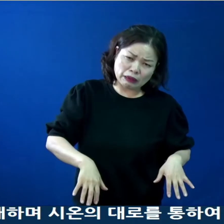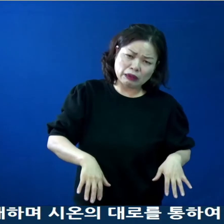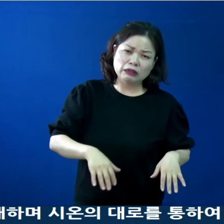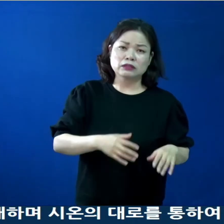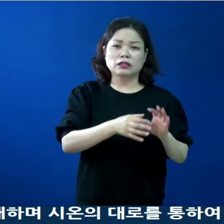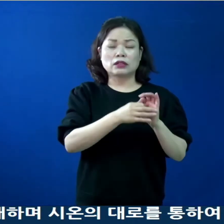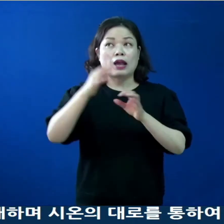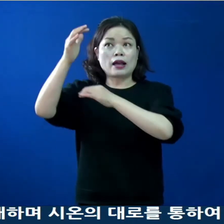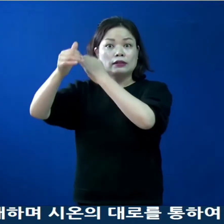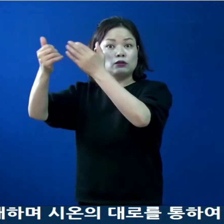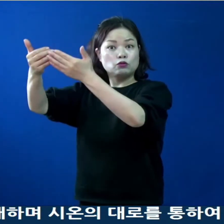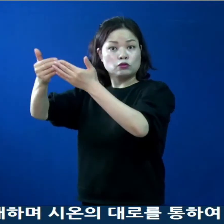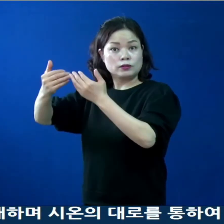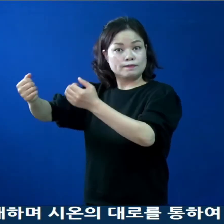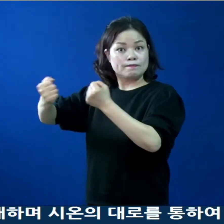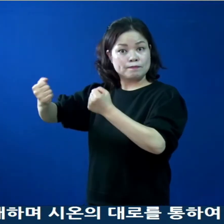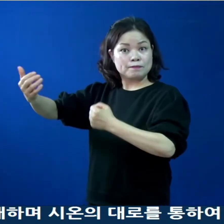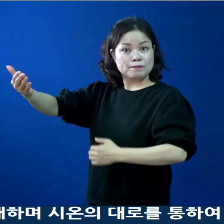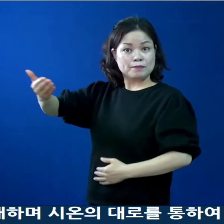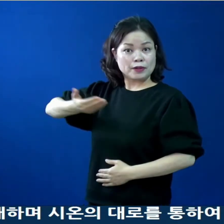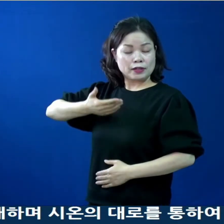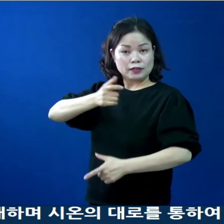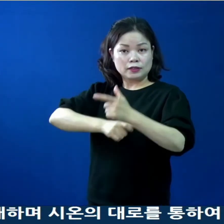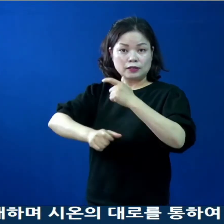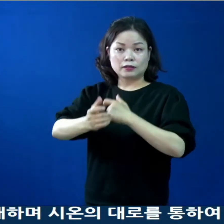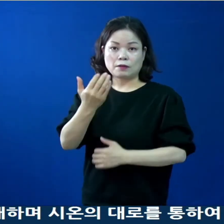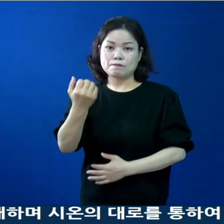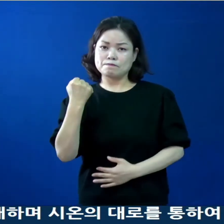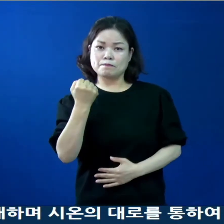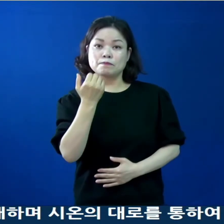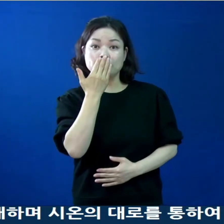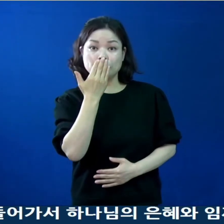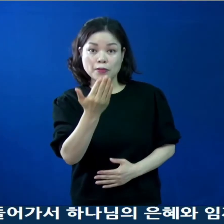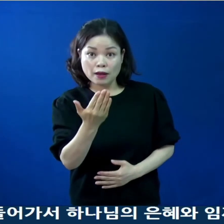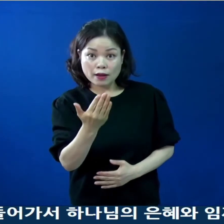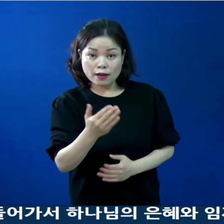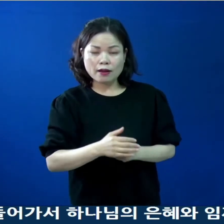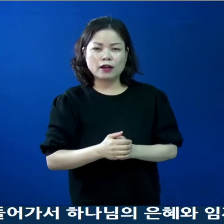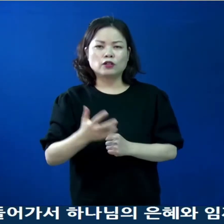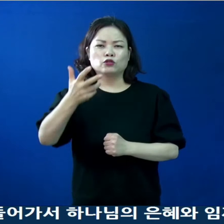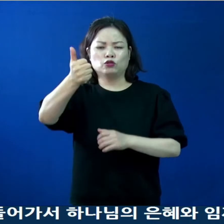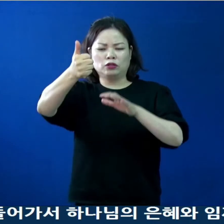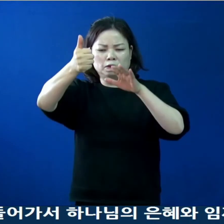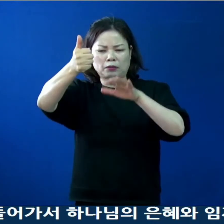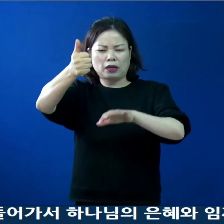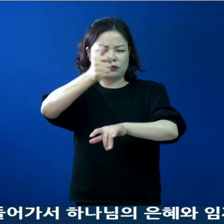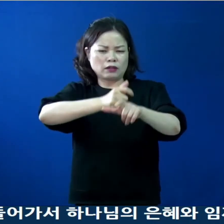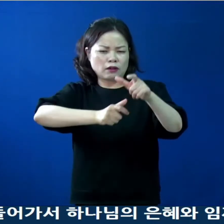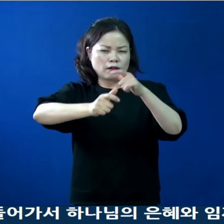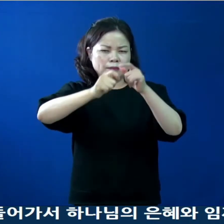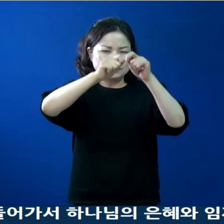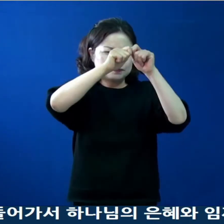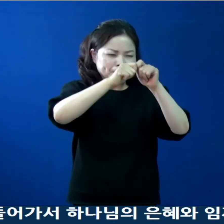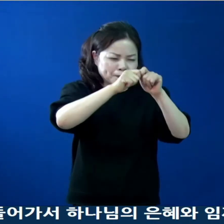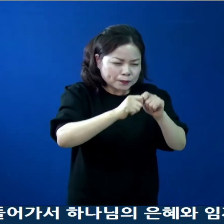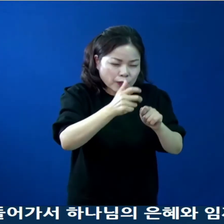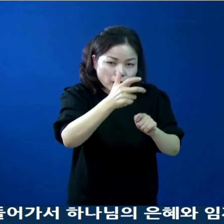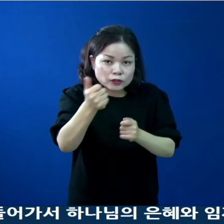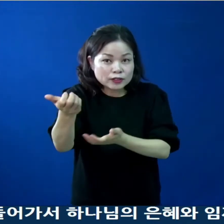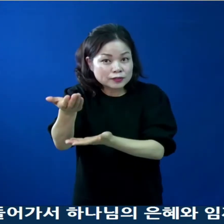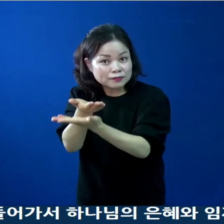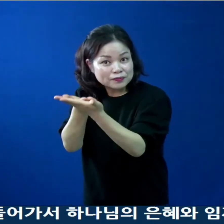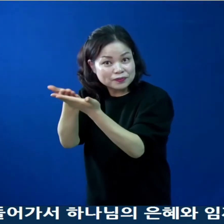하나님이 주시는 힘을 얻어서 더 나아갈 수 있다는 것입니다. 주님 안에서 하나님과 더 친밀하게 주님과